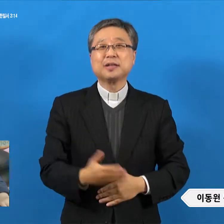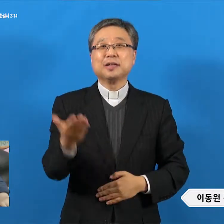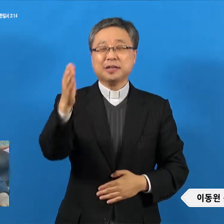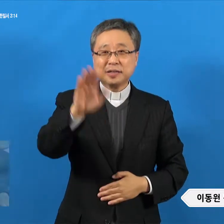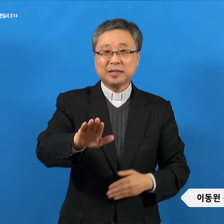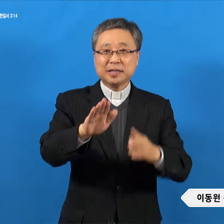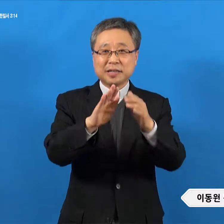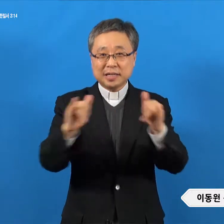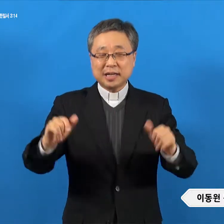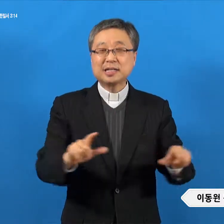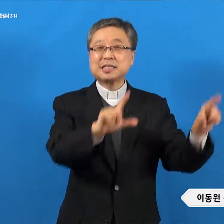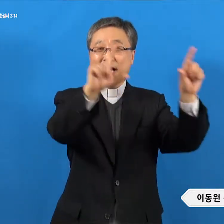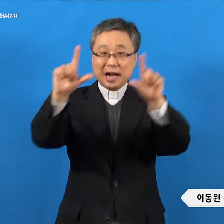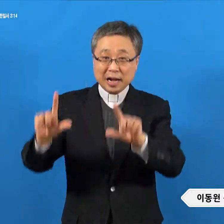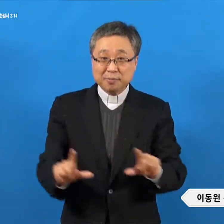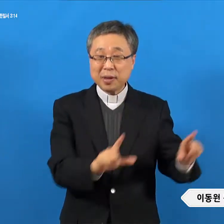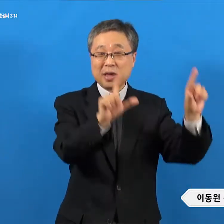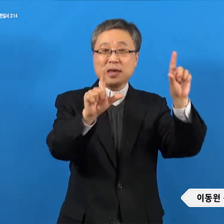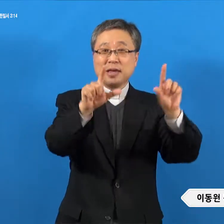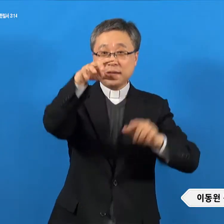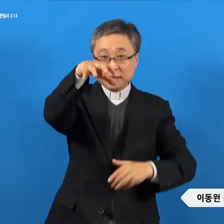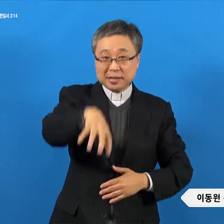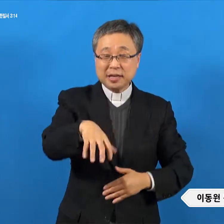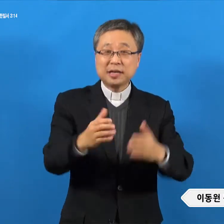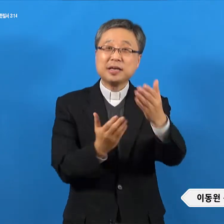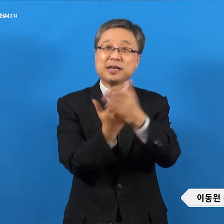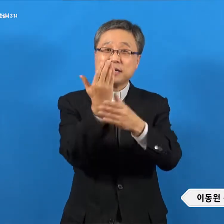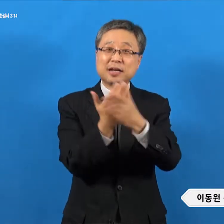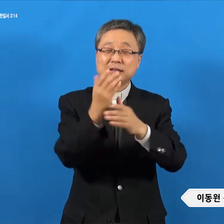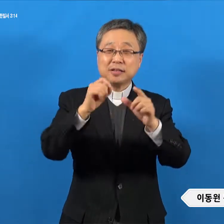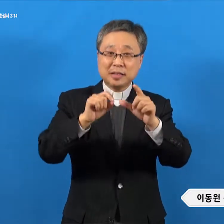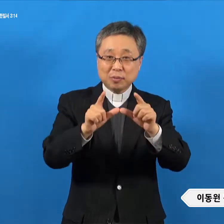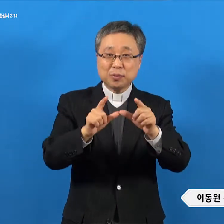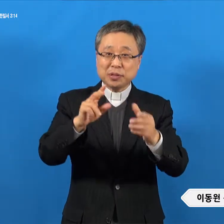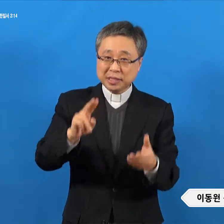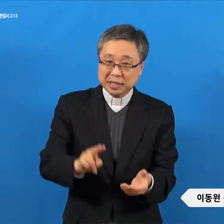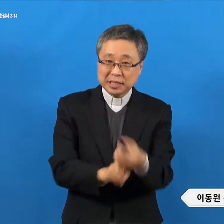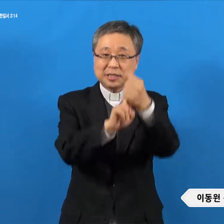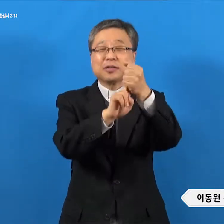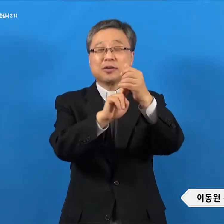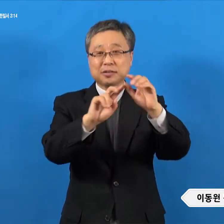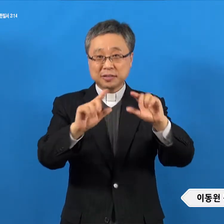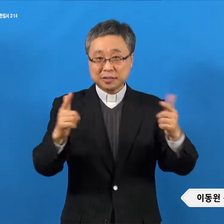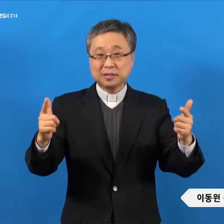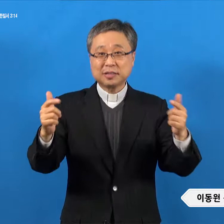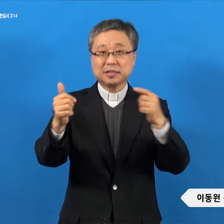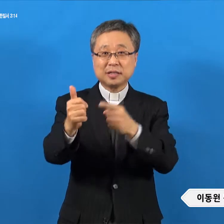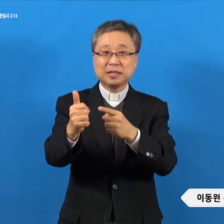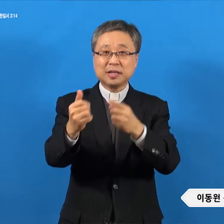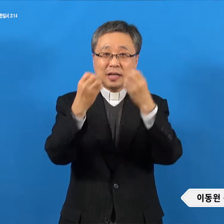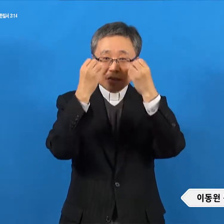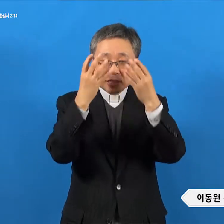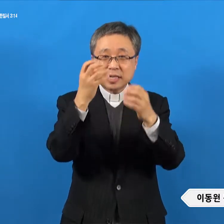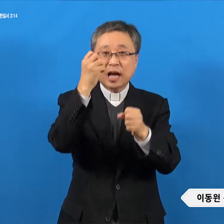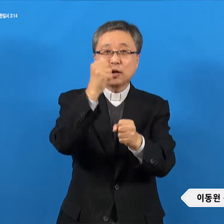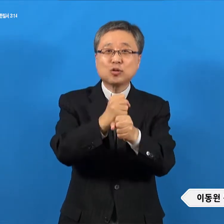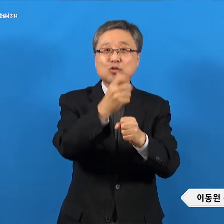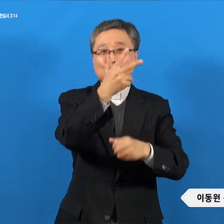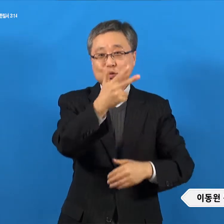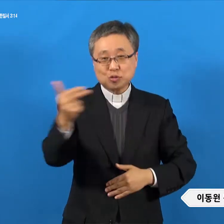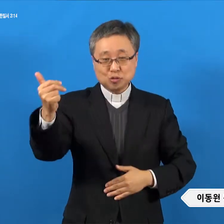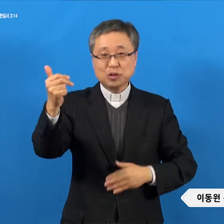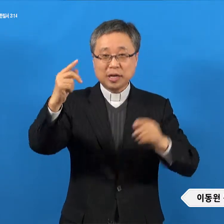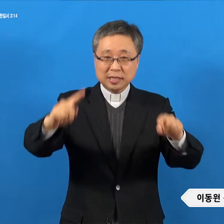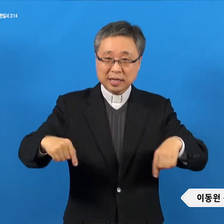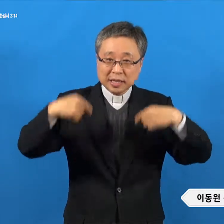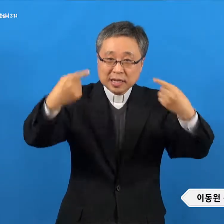그런데 인간의 삶의 현장에 일어나는 이런 대부분의 기적들, 이 기적들에게는 창조주의 개입,